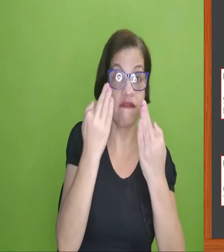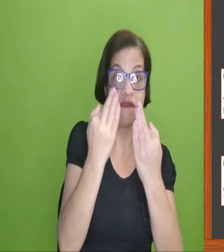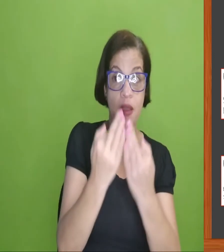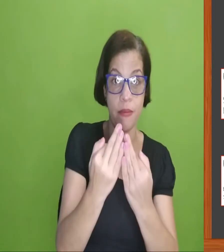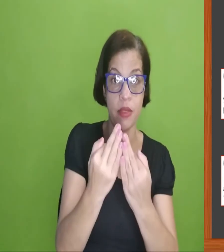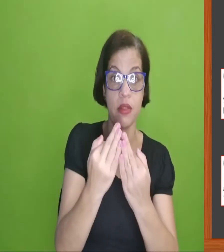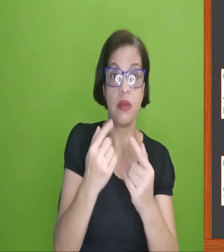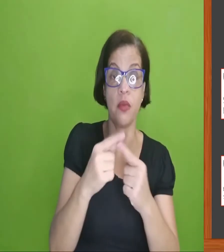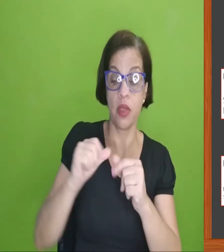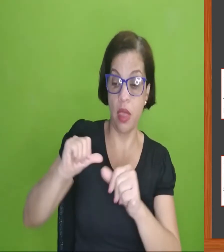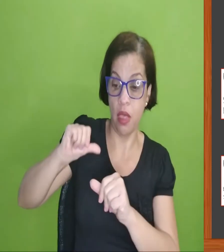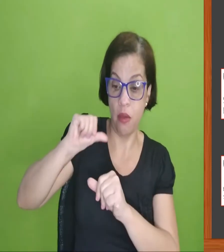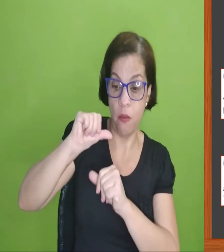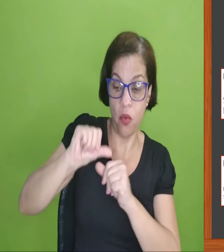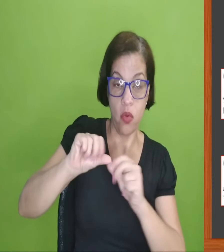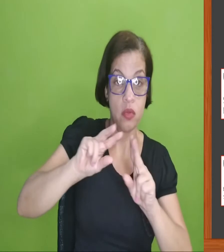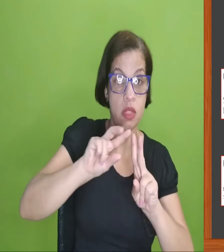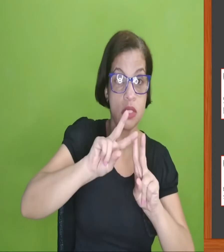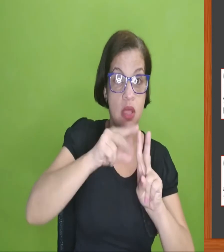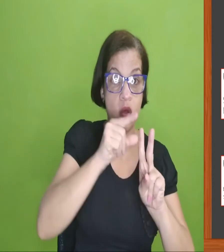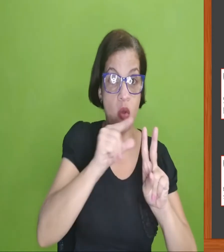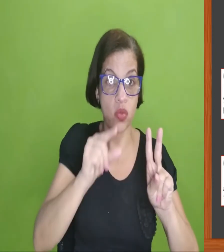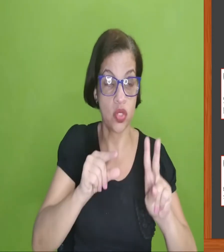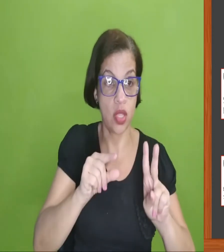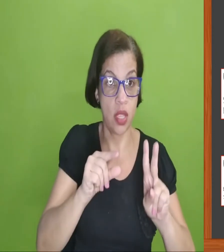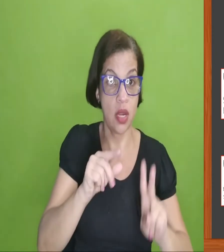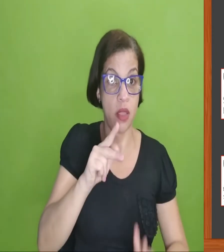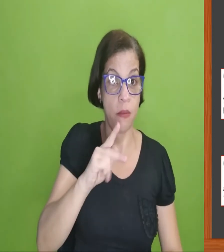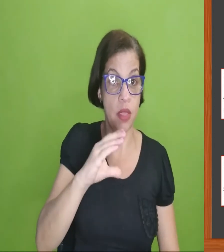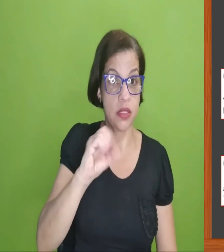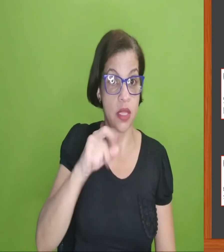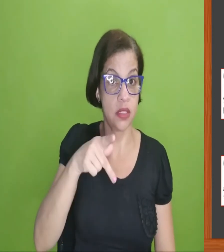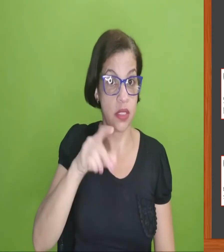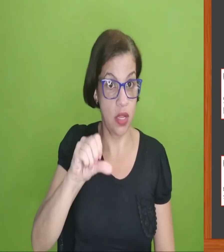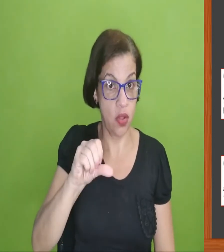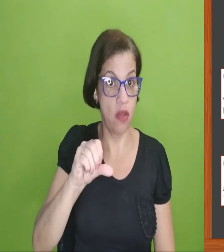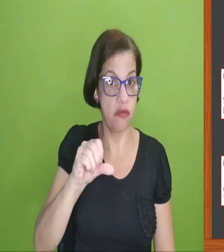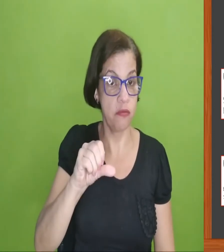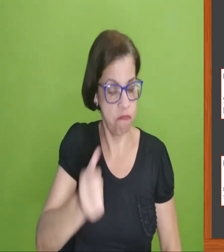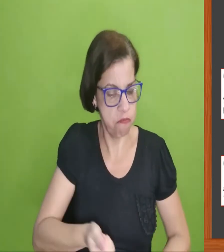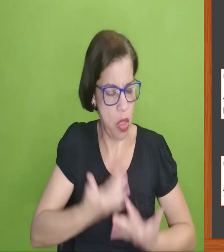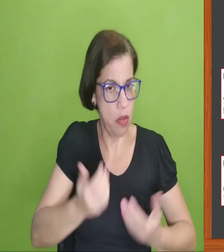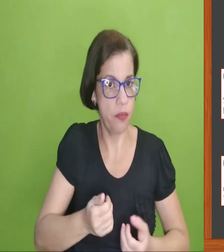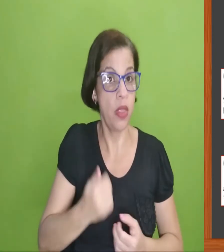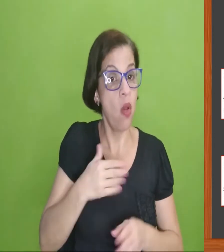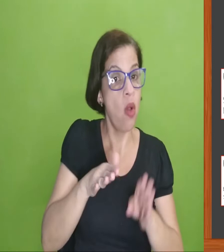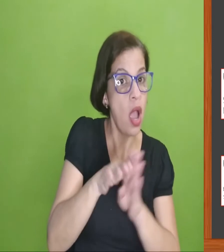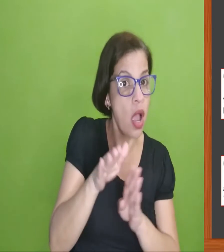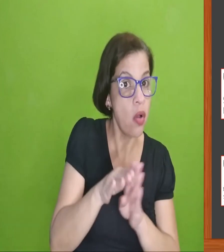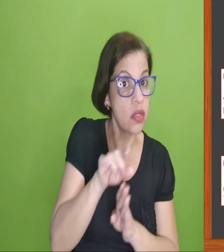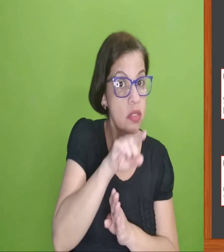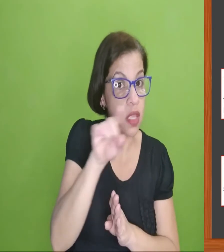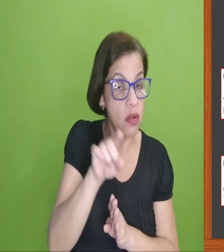causada por mutações no gene PCSK9. Na verdade, uma hiperexpressão desses genes. Eu recomendo a